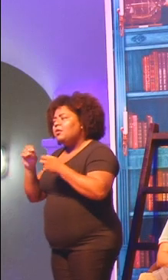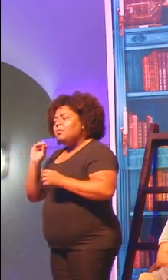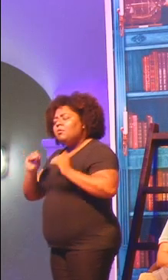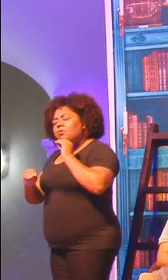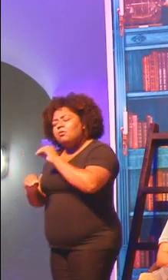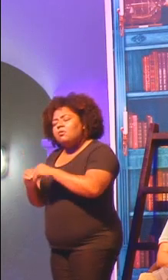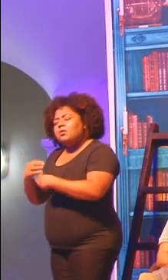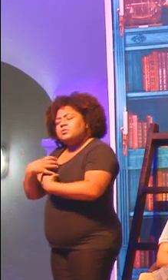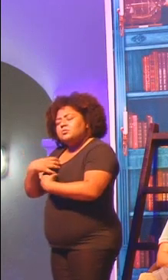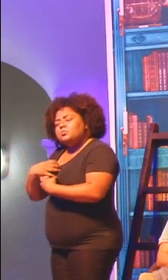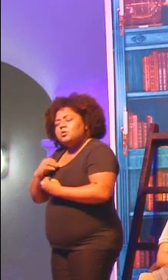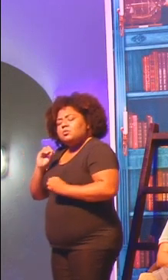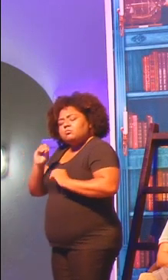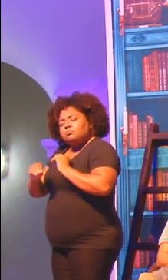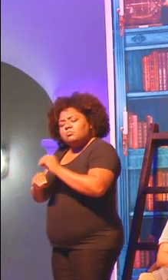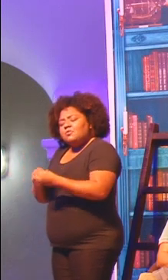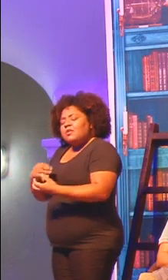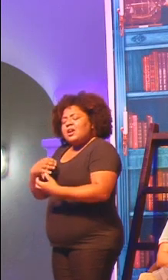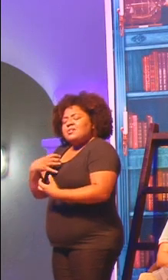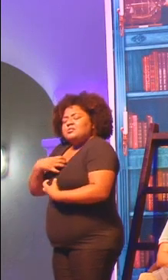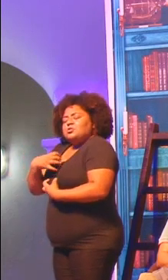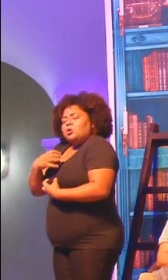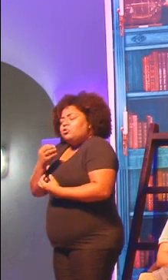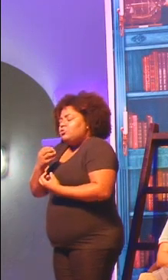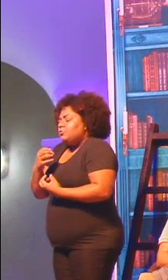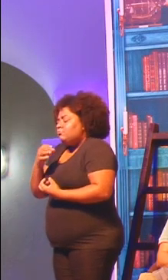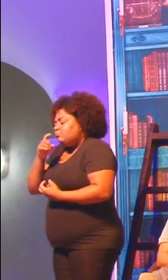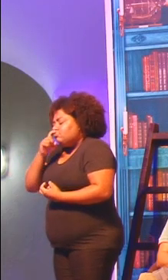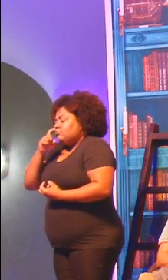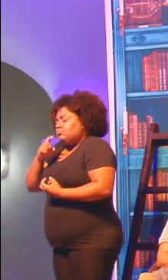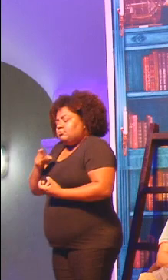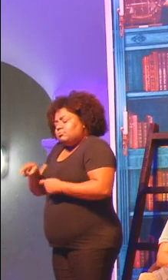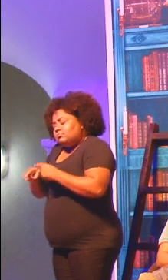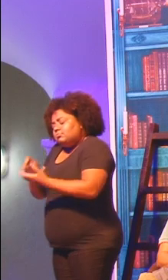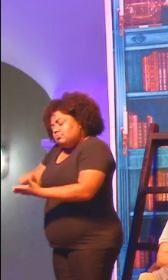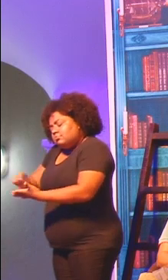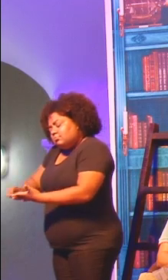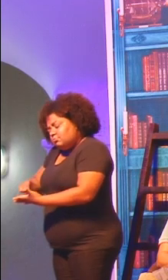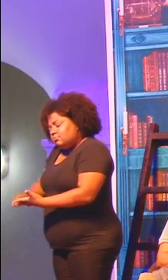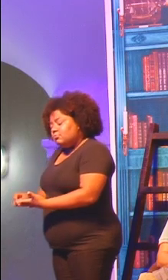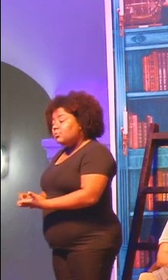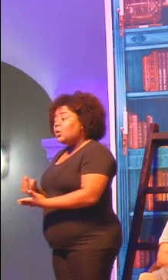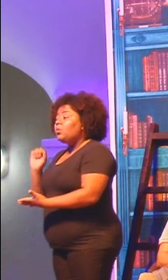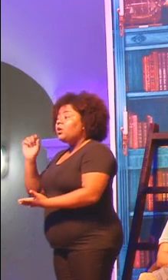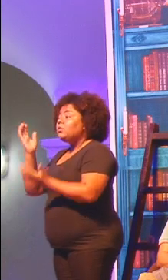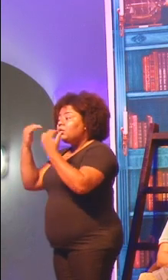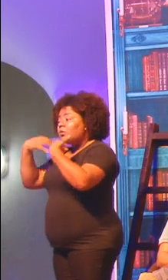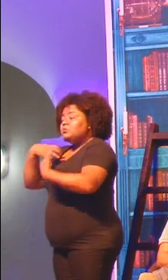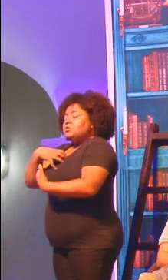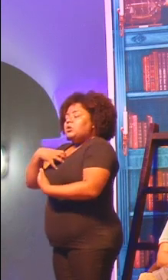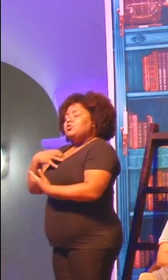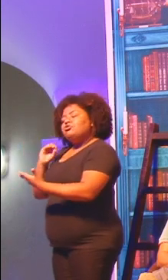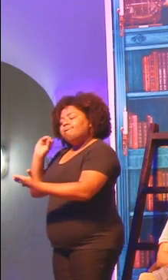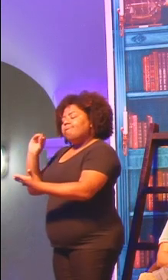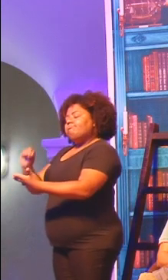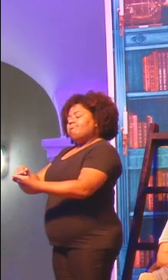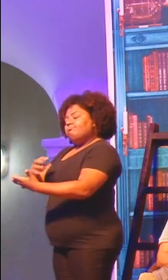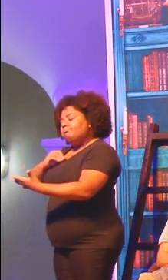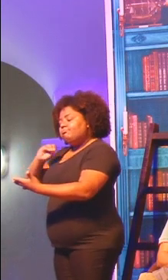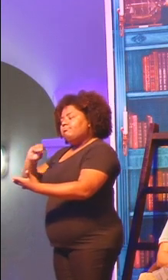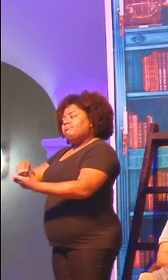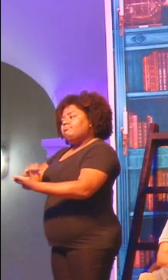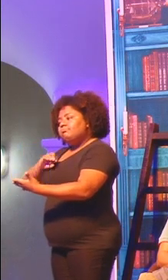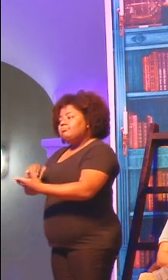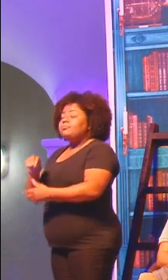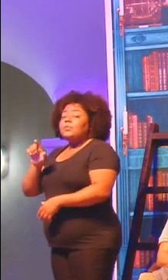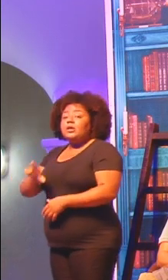a gente tem afeto por aquilo. E é claro que a gente vai passar o que a gente sente, né? E a literatura, eu tenho uma,